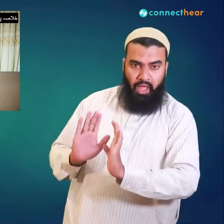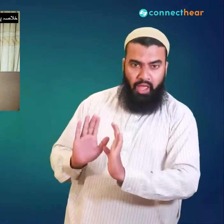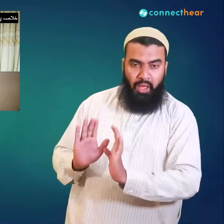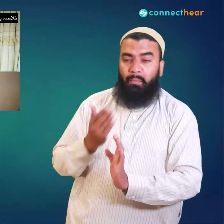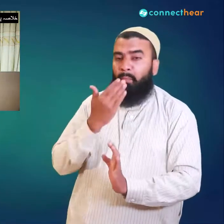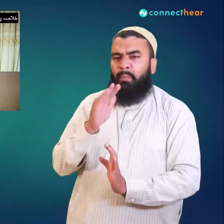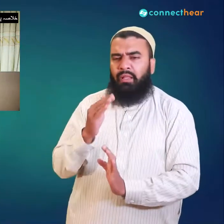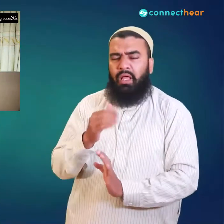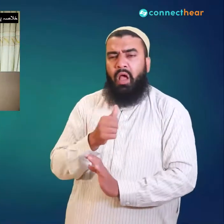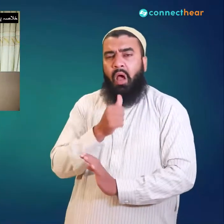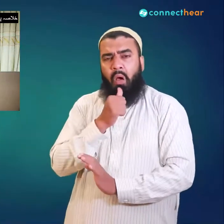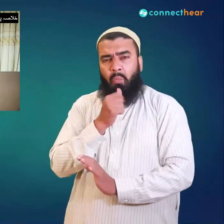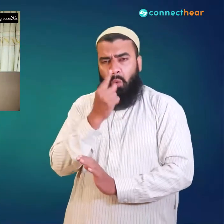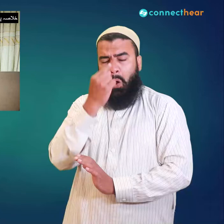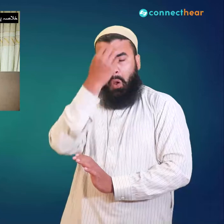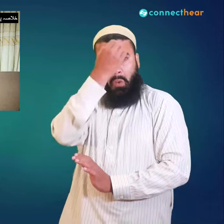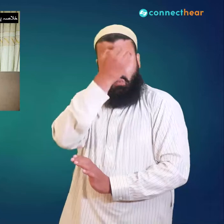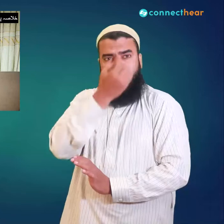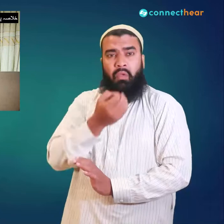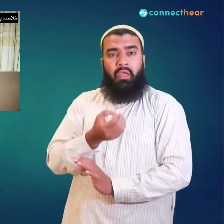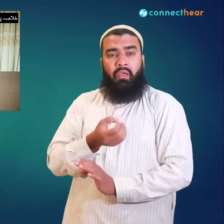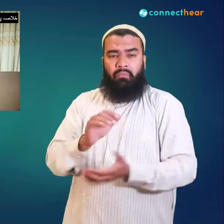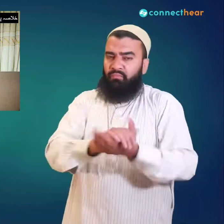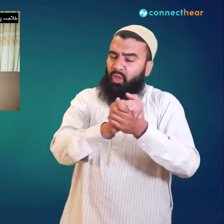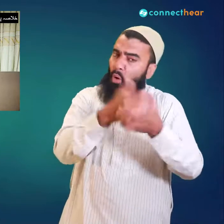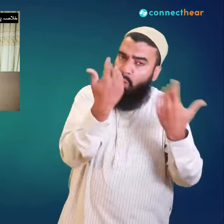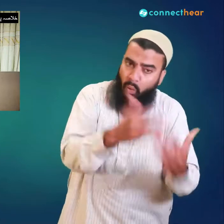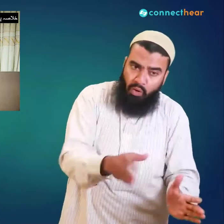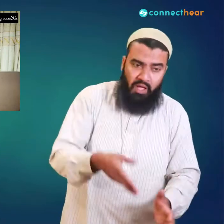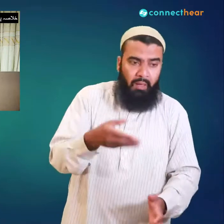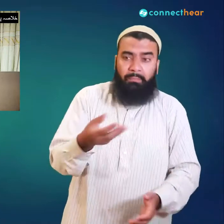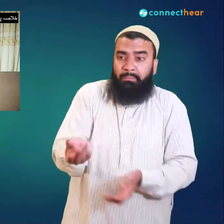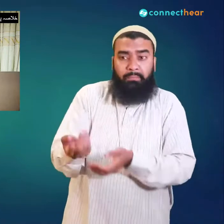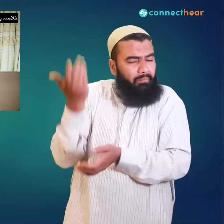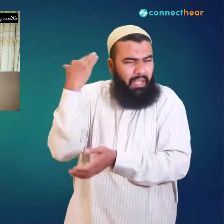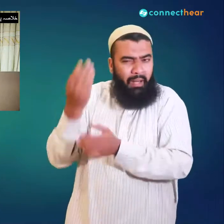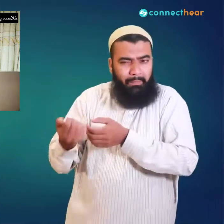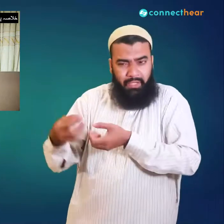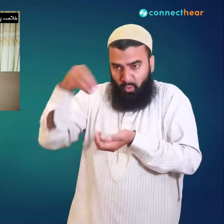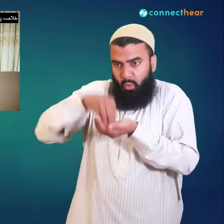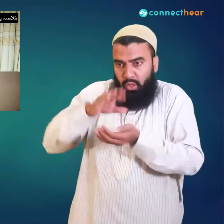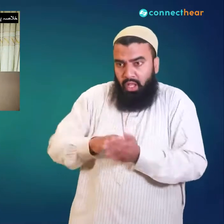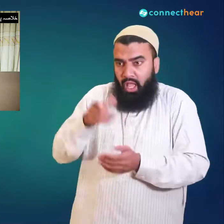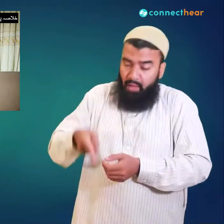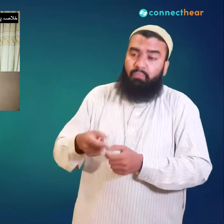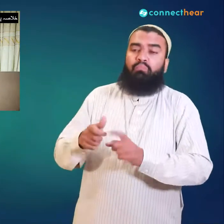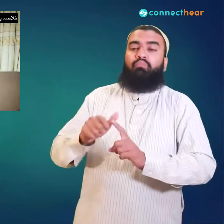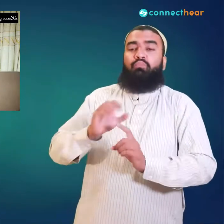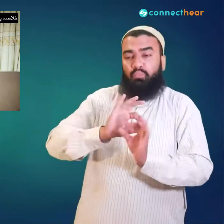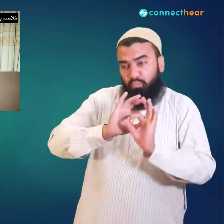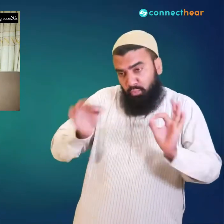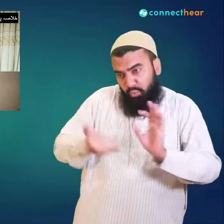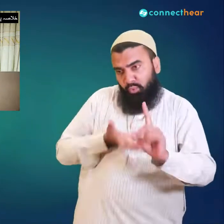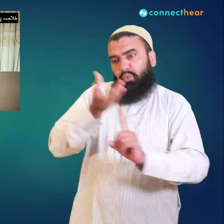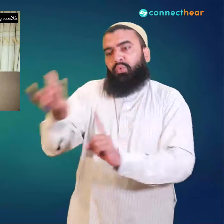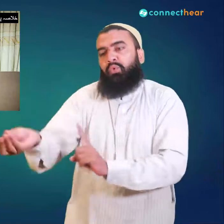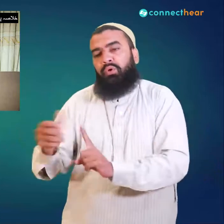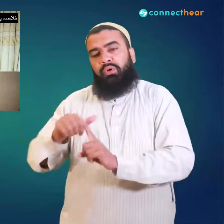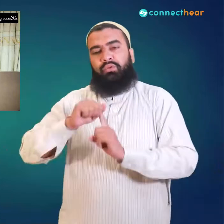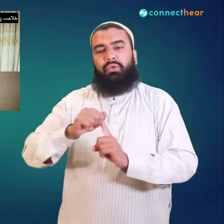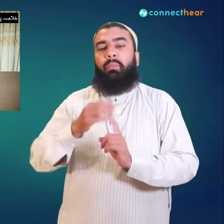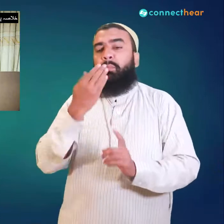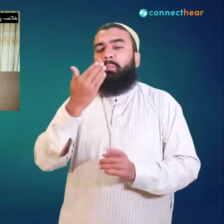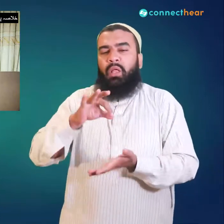ہوں گے، جیسے کسی کے ساتھ کوئی معاہدہ کیا ہے اس کو وہ پورا کریں گے، وعدہ کیا اس کو پورا کریں گے، اگر قرض کا کوئی لین